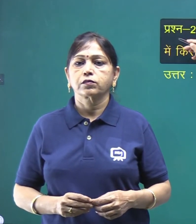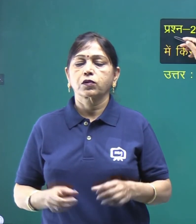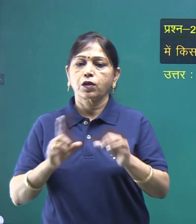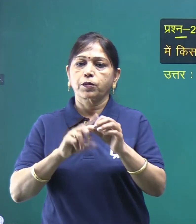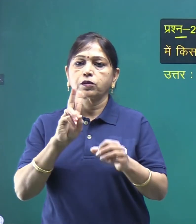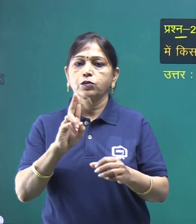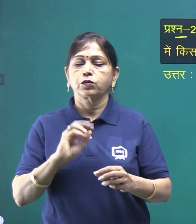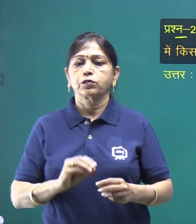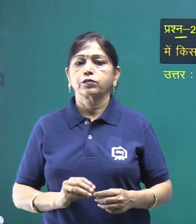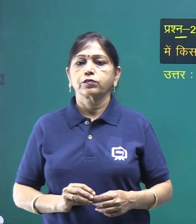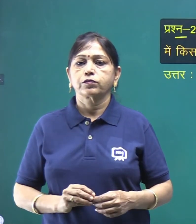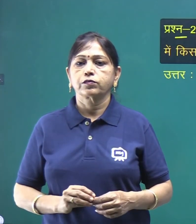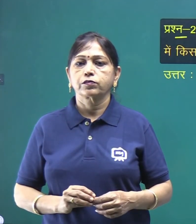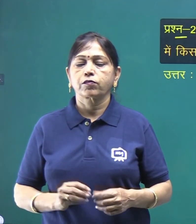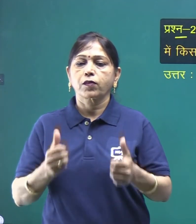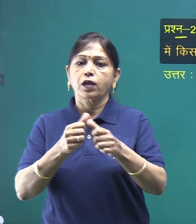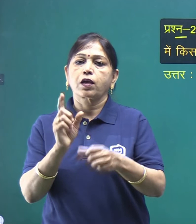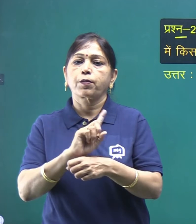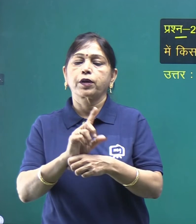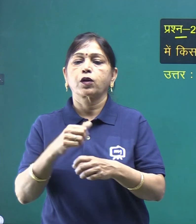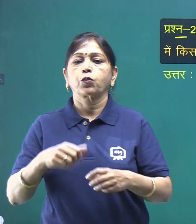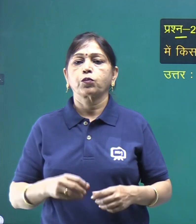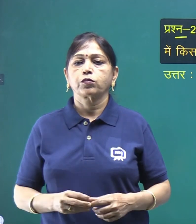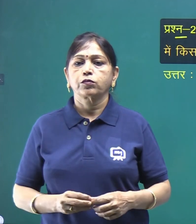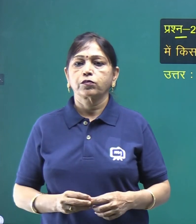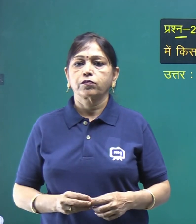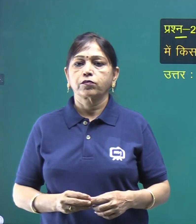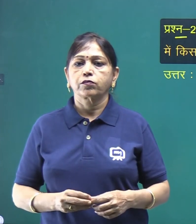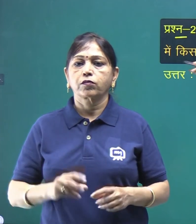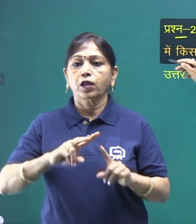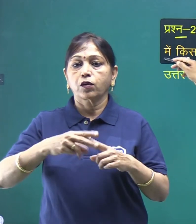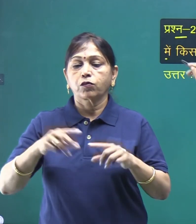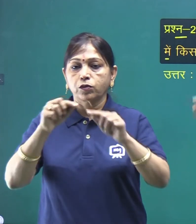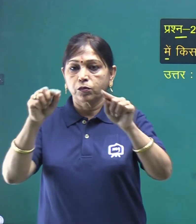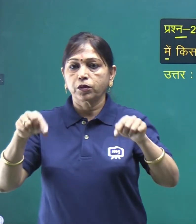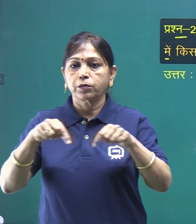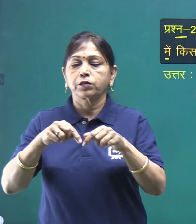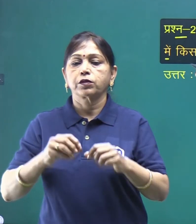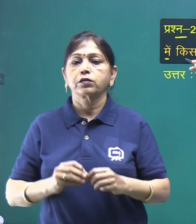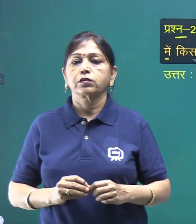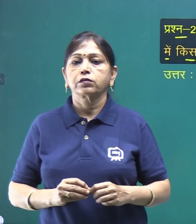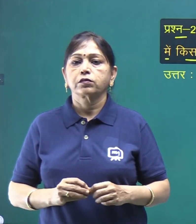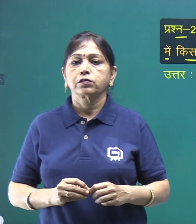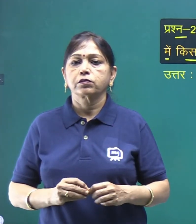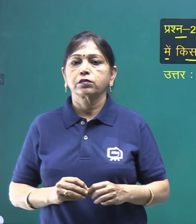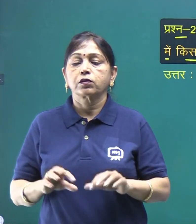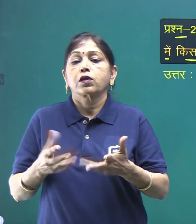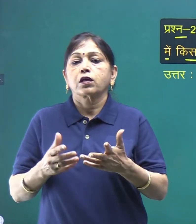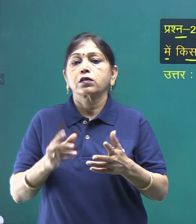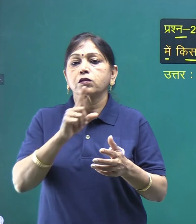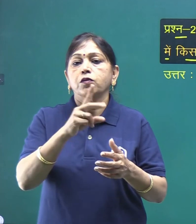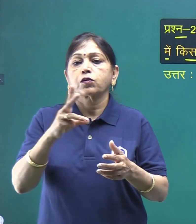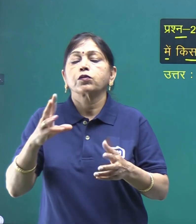प्रश्न 2, अमीटर को विद्युत परिपथ में किस क्रम